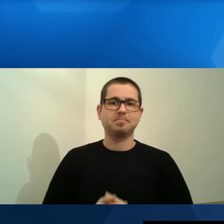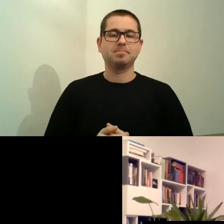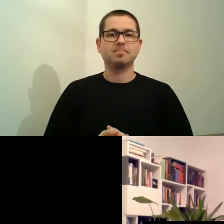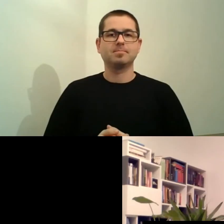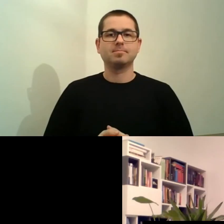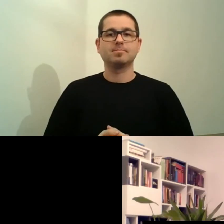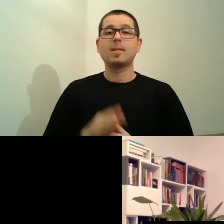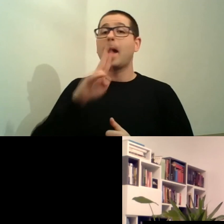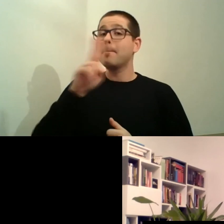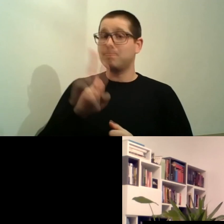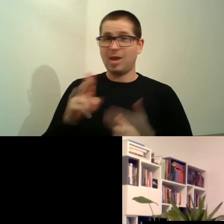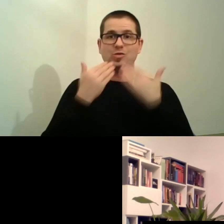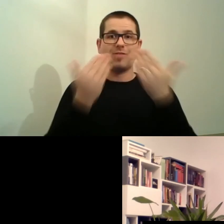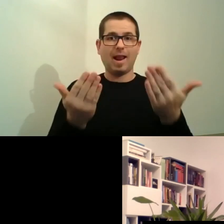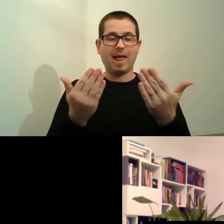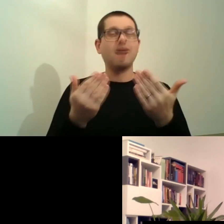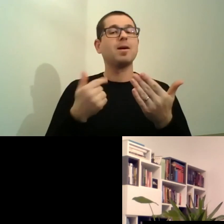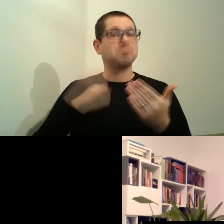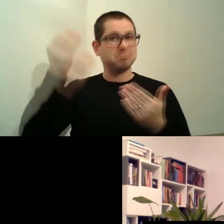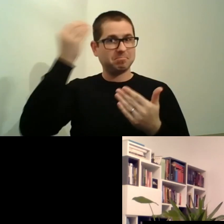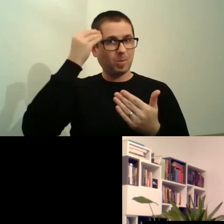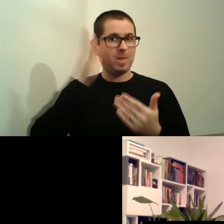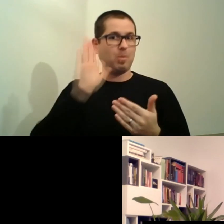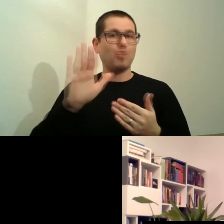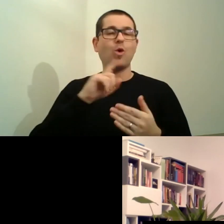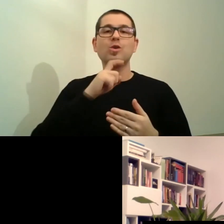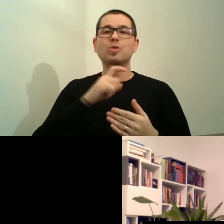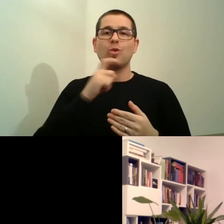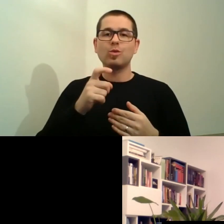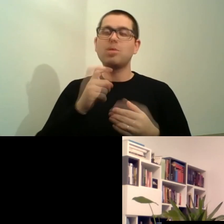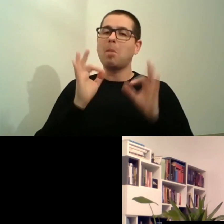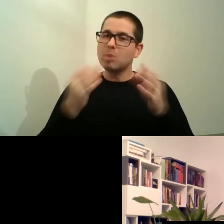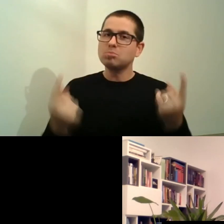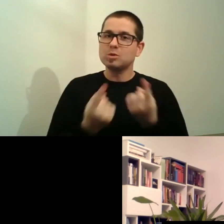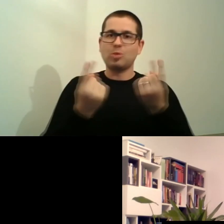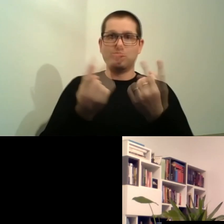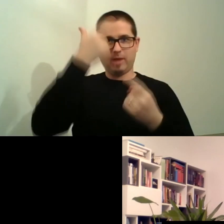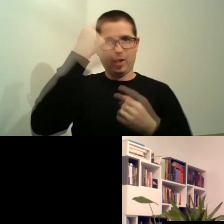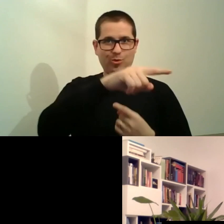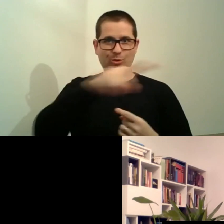Blaž, hvala lepa. Jaz upam, da bo tvoja zgodba v spodbudo ljudem, da